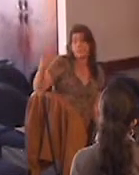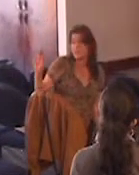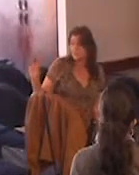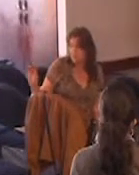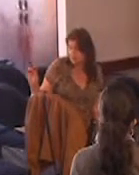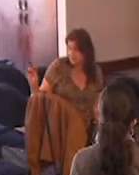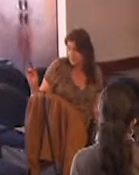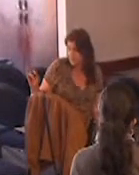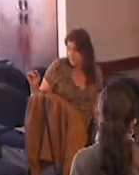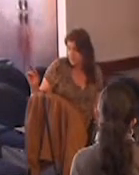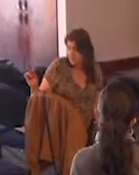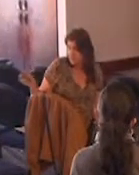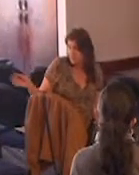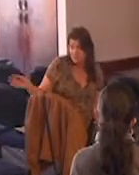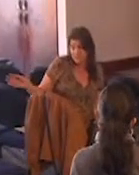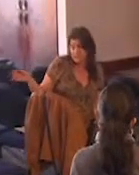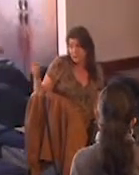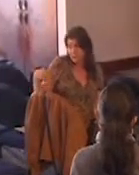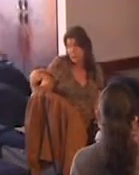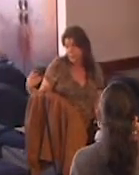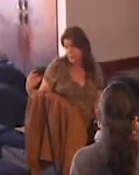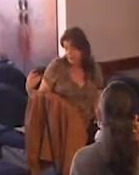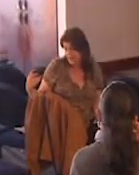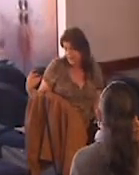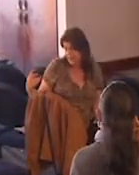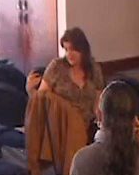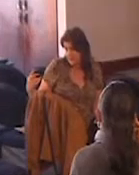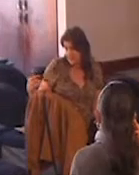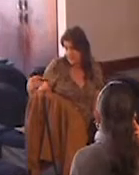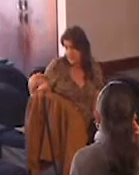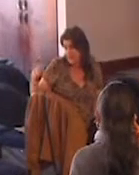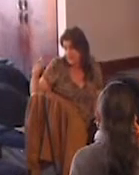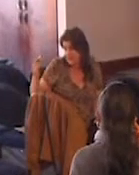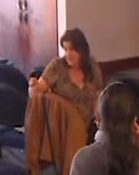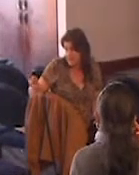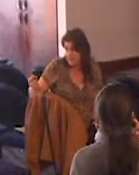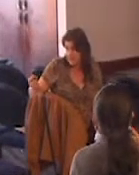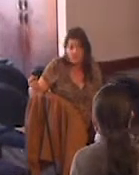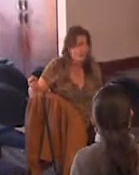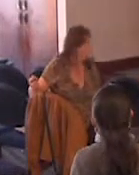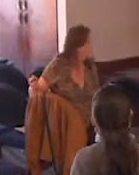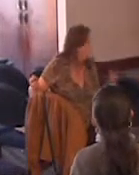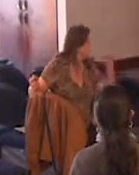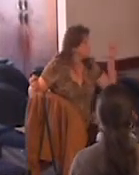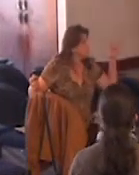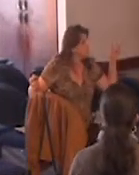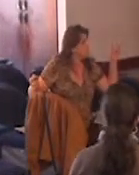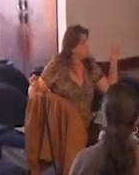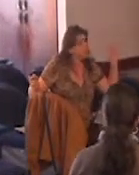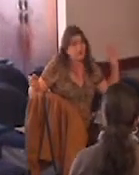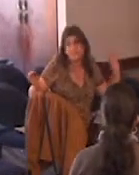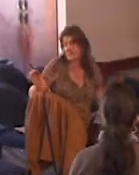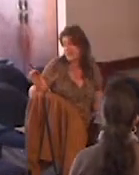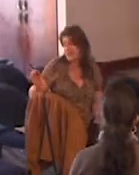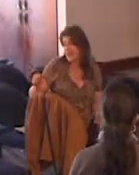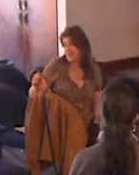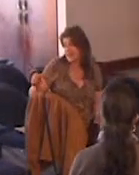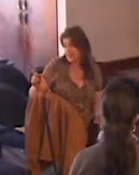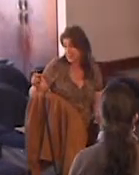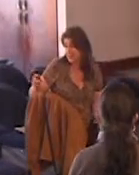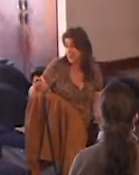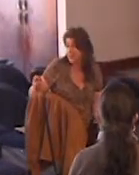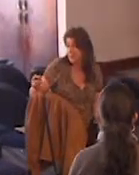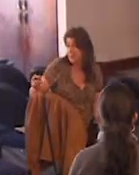los pictogramas que los tengo por todas partes. Entonces quité todo lo que eran PEC, hice con estos